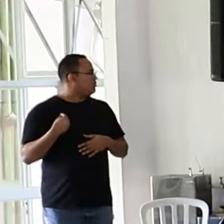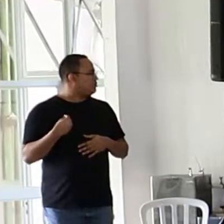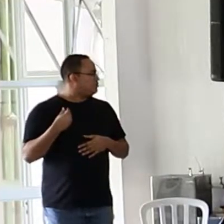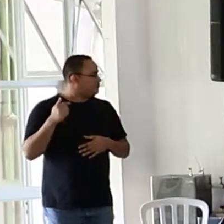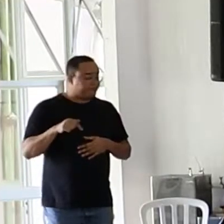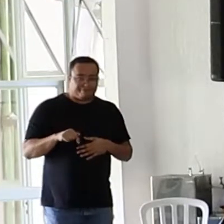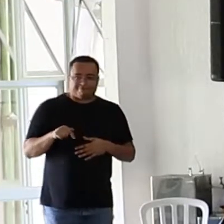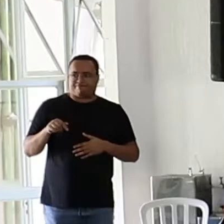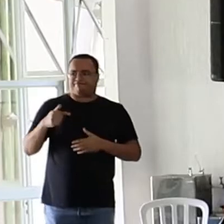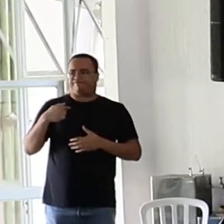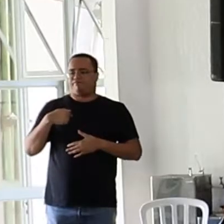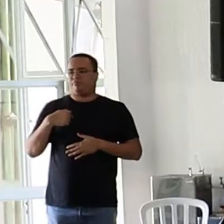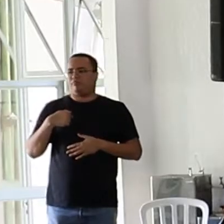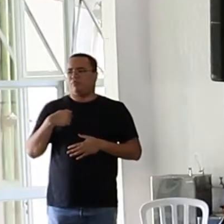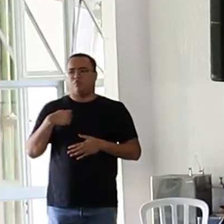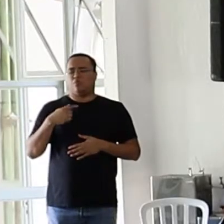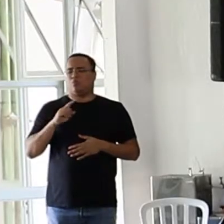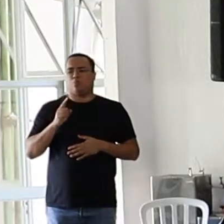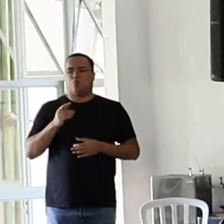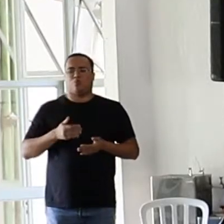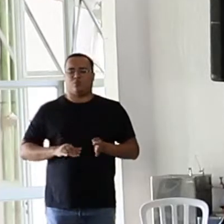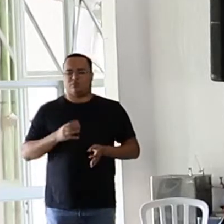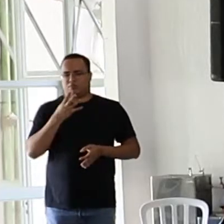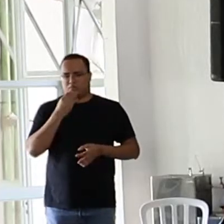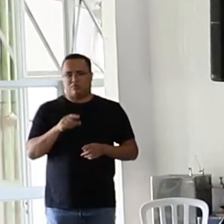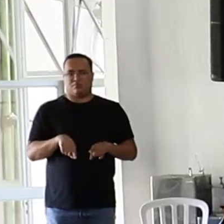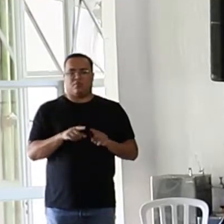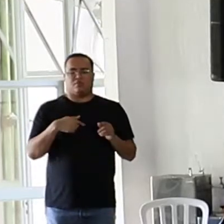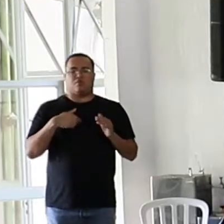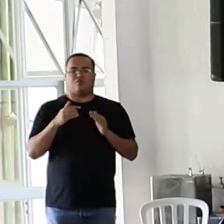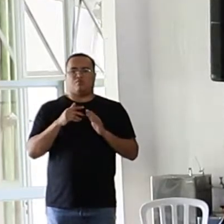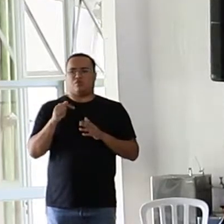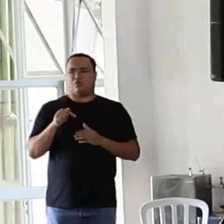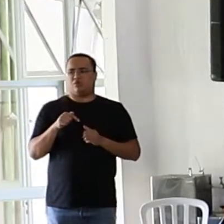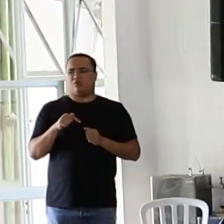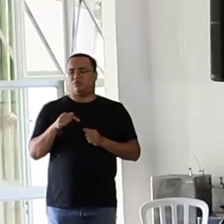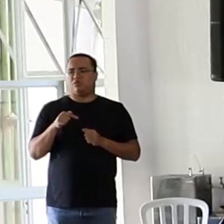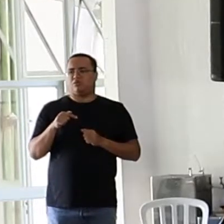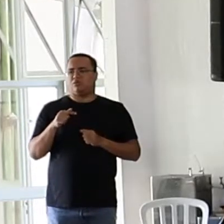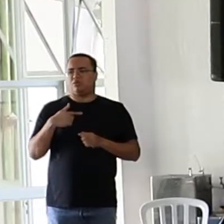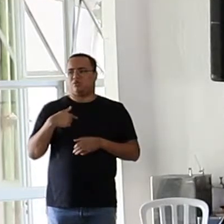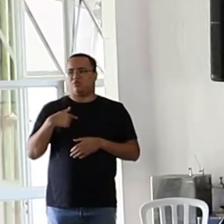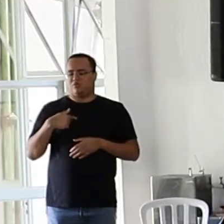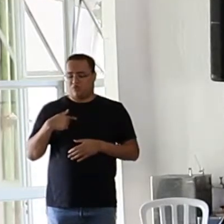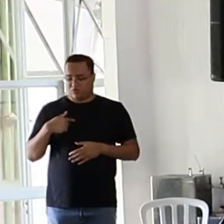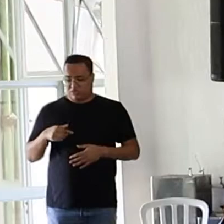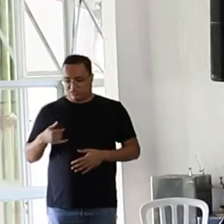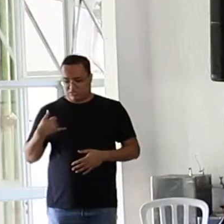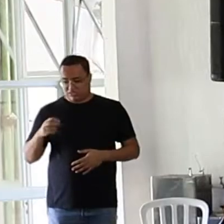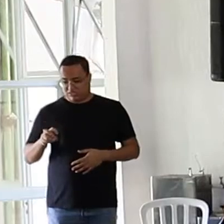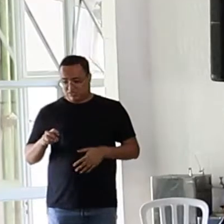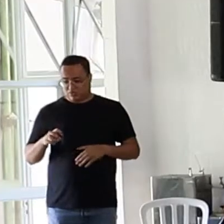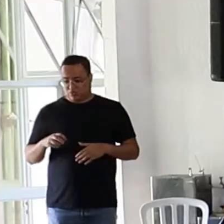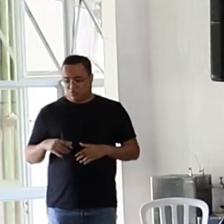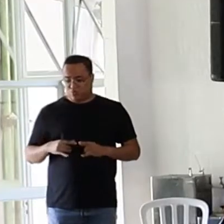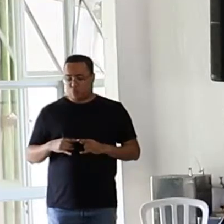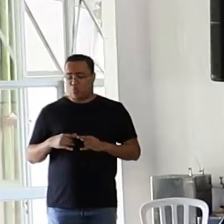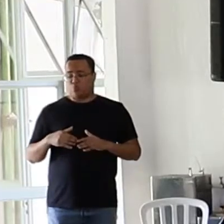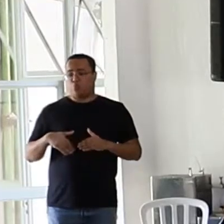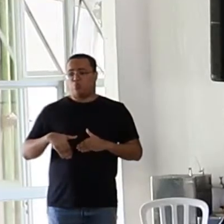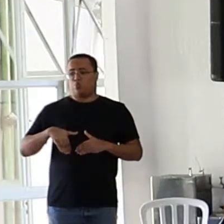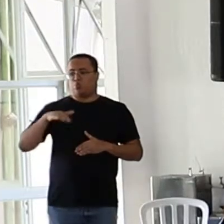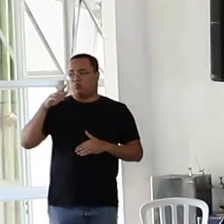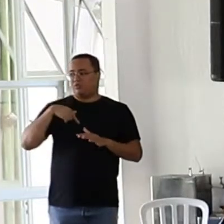dar presente eu não nasci no Guará Mas eu moro no Guará desde cinco anos de idade e minha